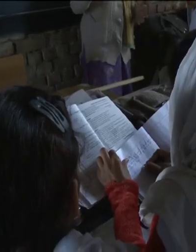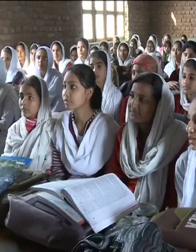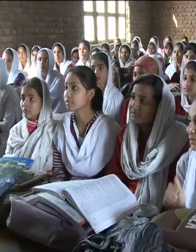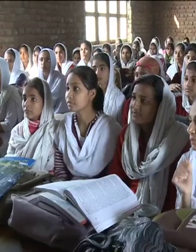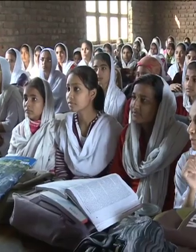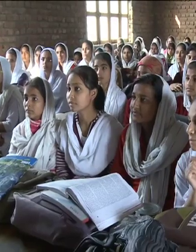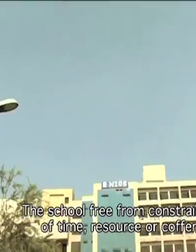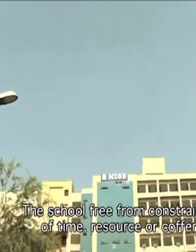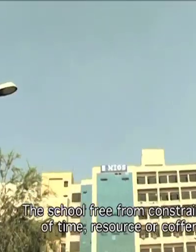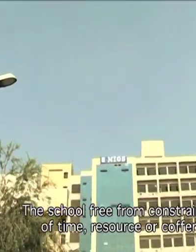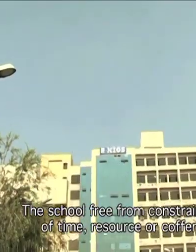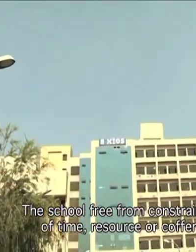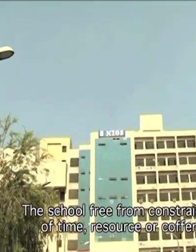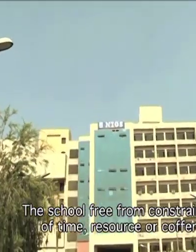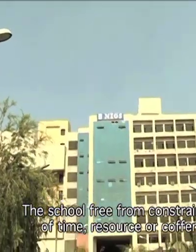विद्यालय जो मुक्त हो।